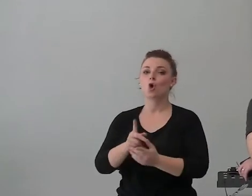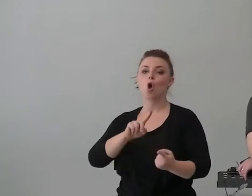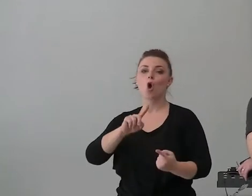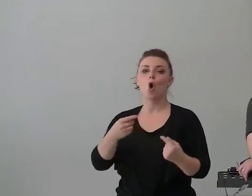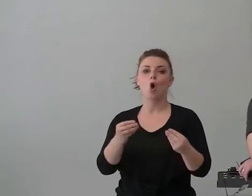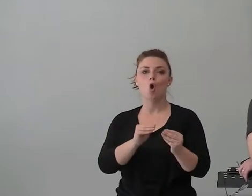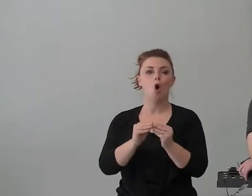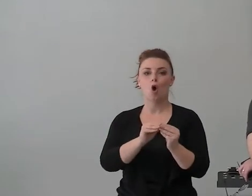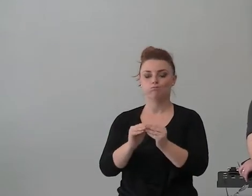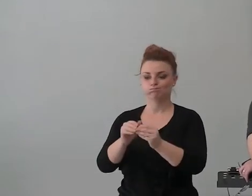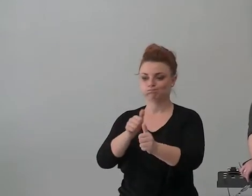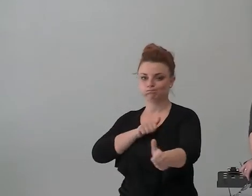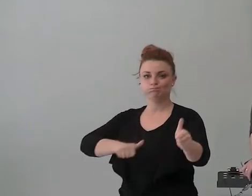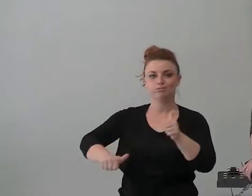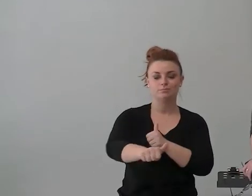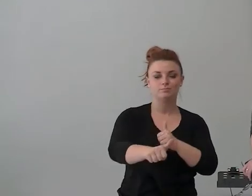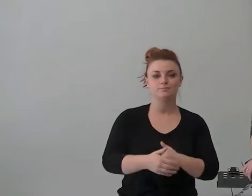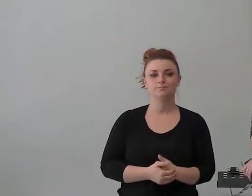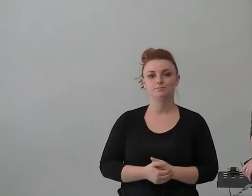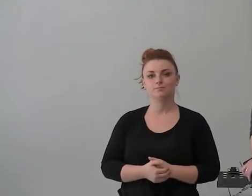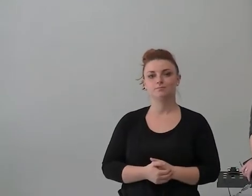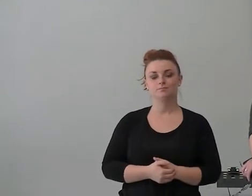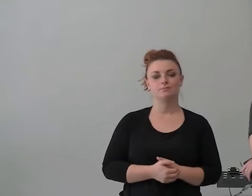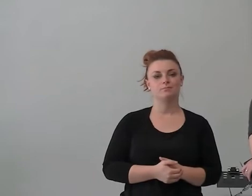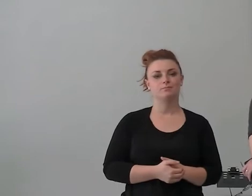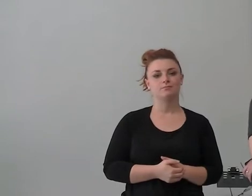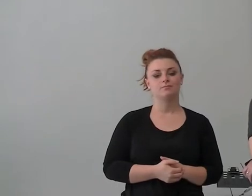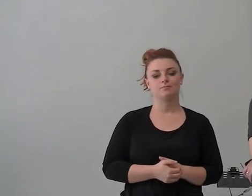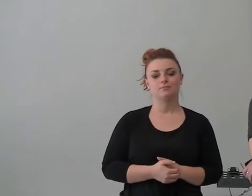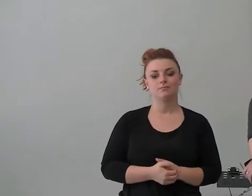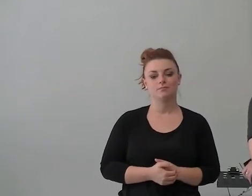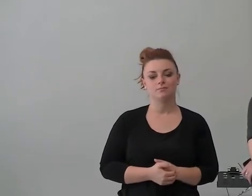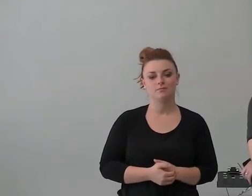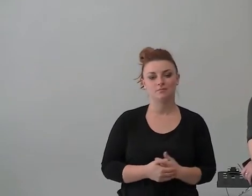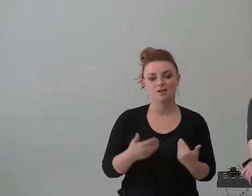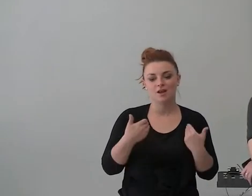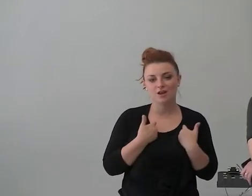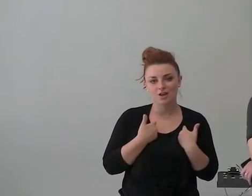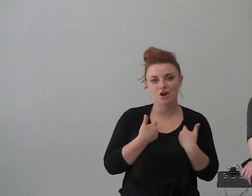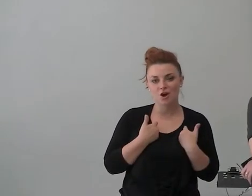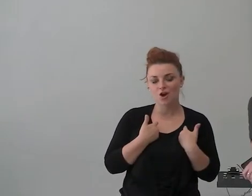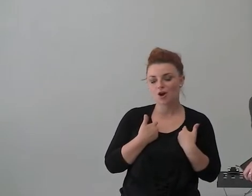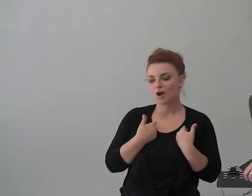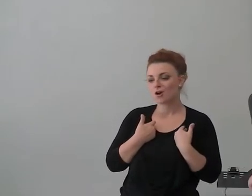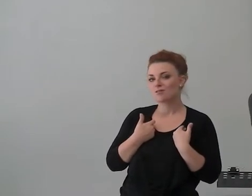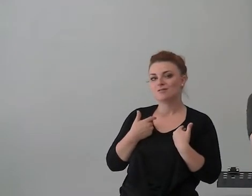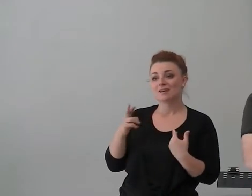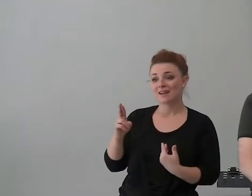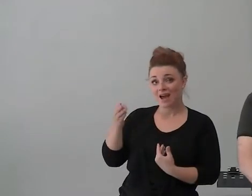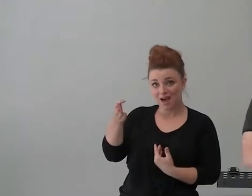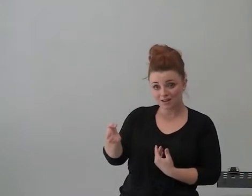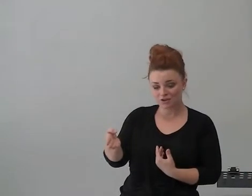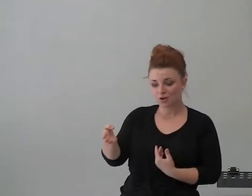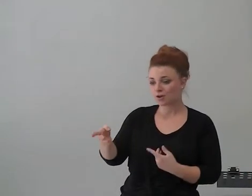No, il mio atteggiamento con Riccardo, spero, è questo. Io sono un poveraccio come te. Io sono confuso come